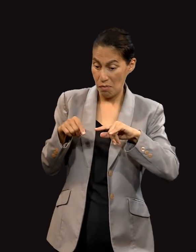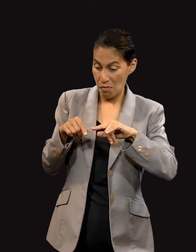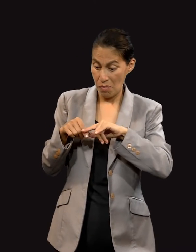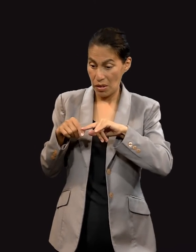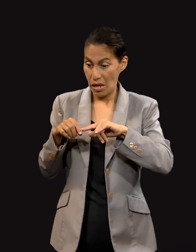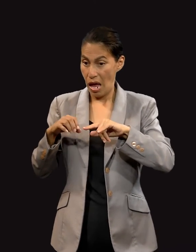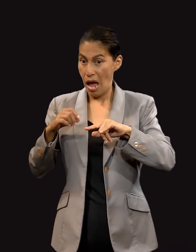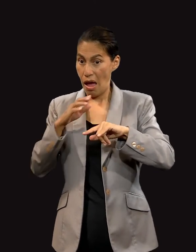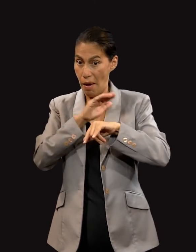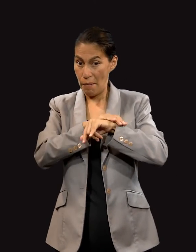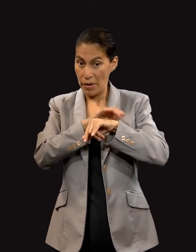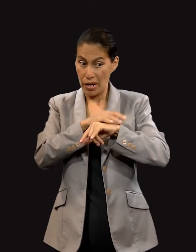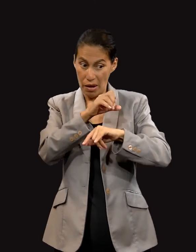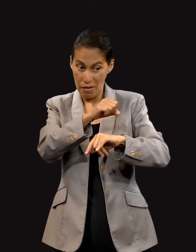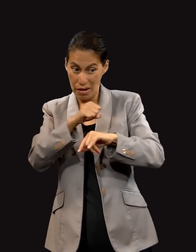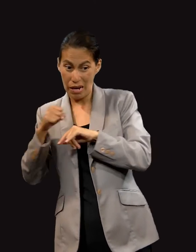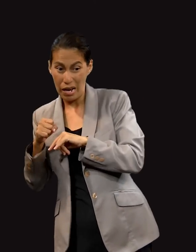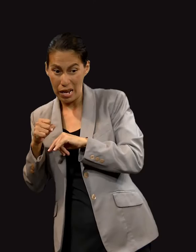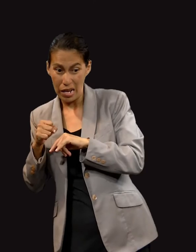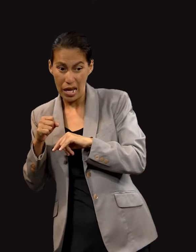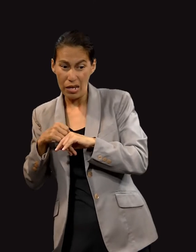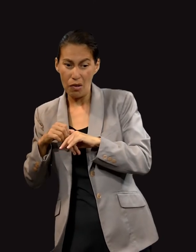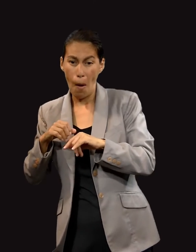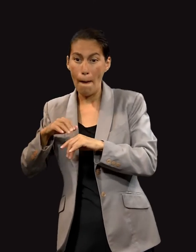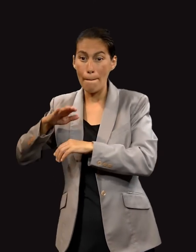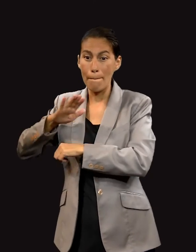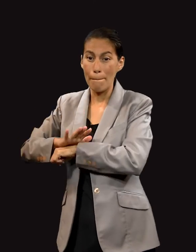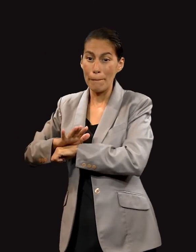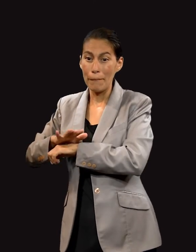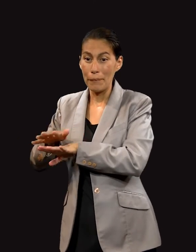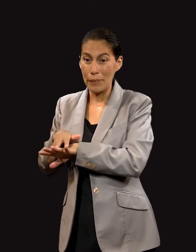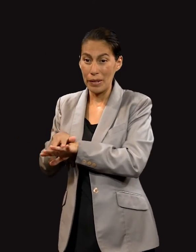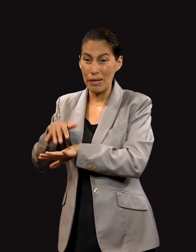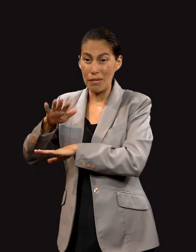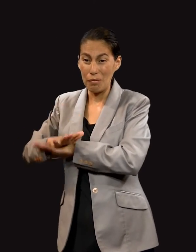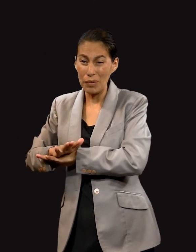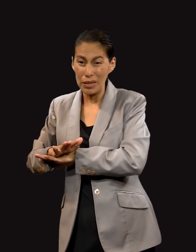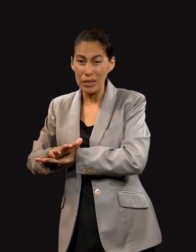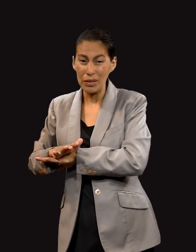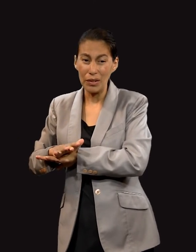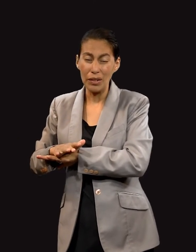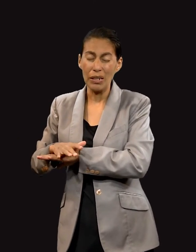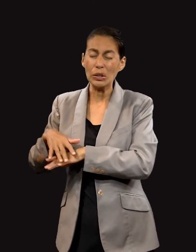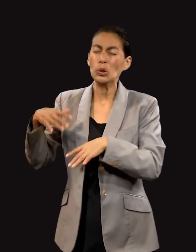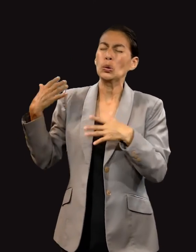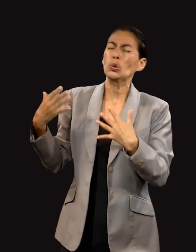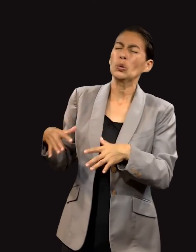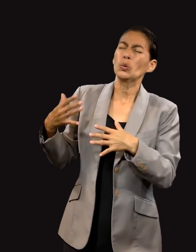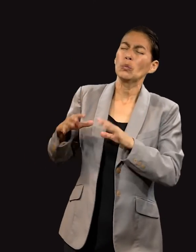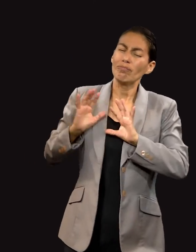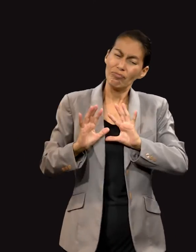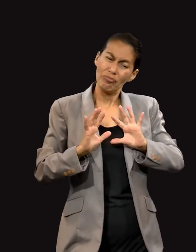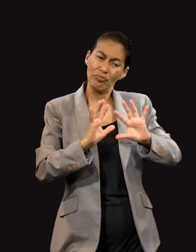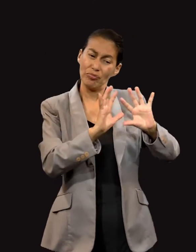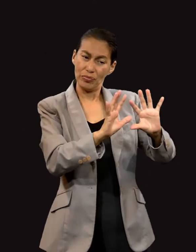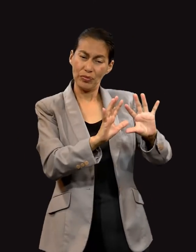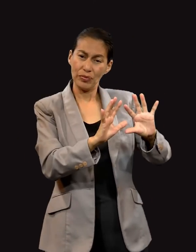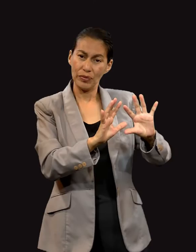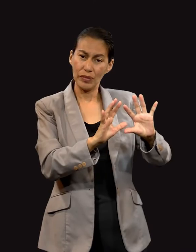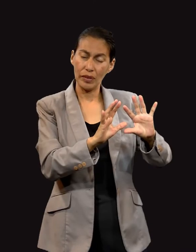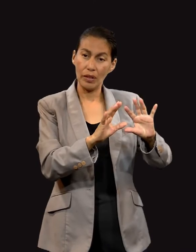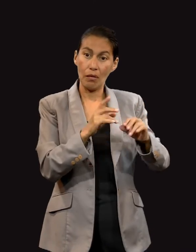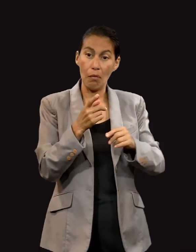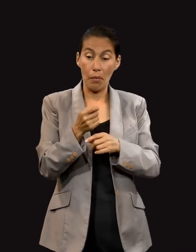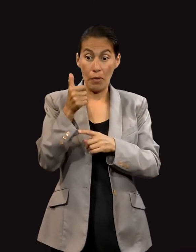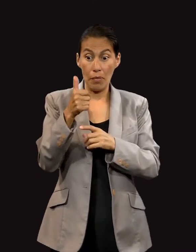carro. Entonces cuando el carro me avienta y con el jalón que mi amiga me da, yo le piso el talón. Y entonces